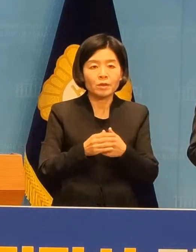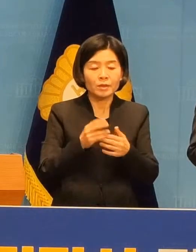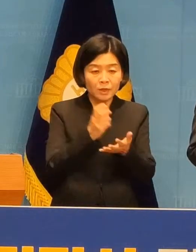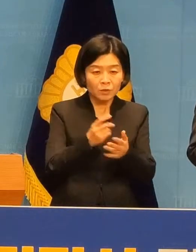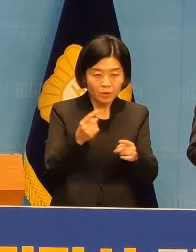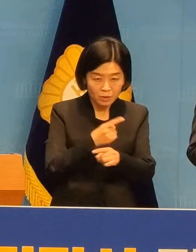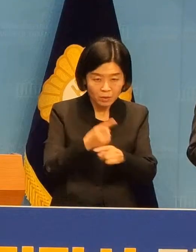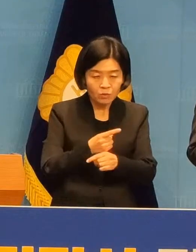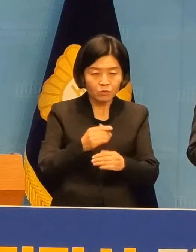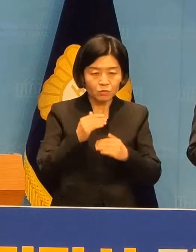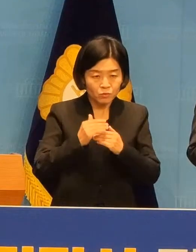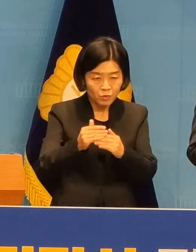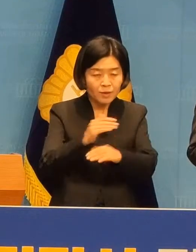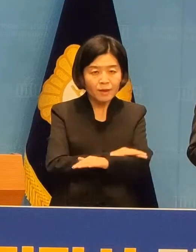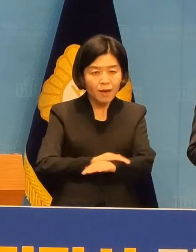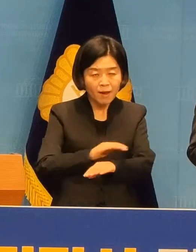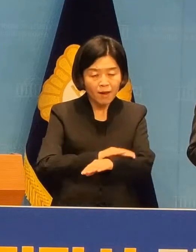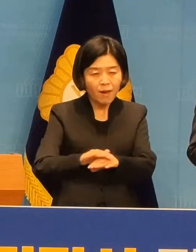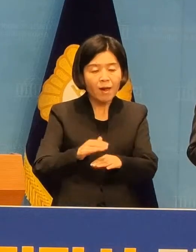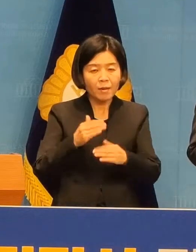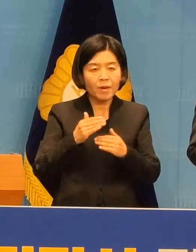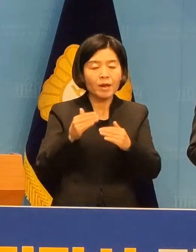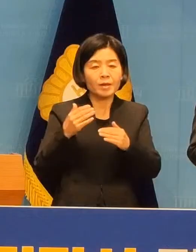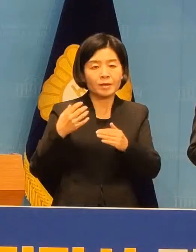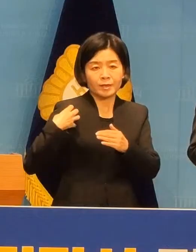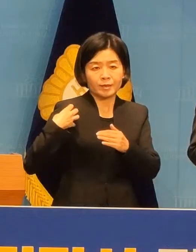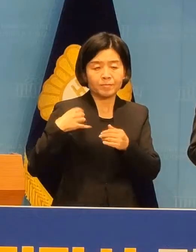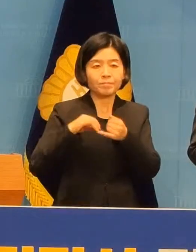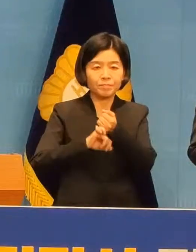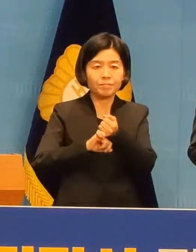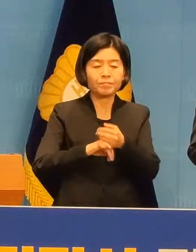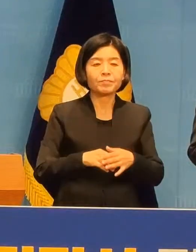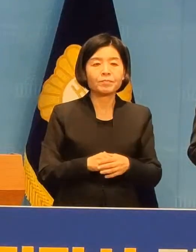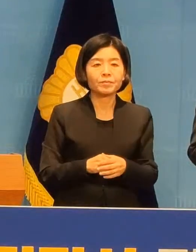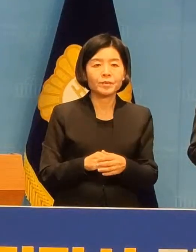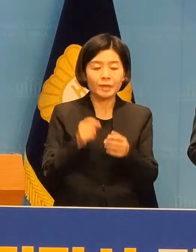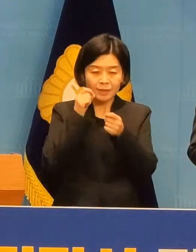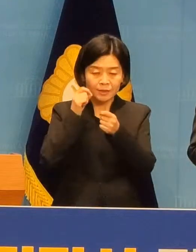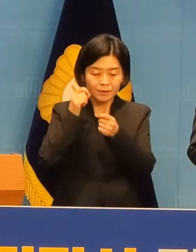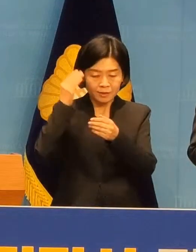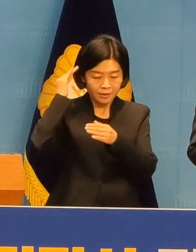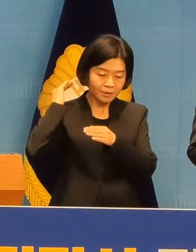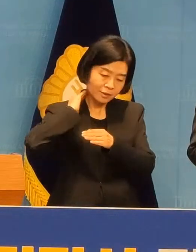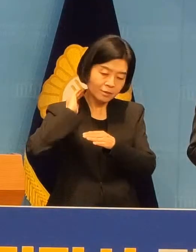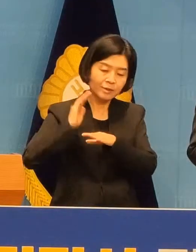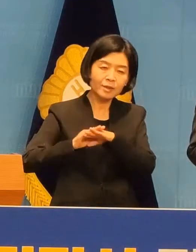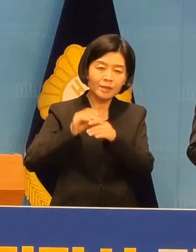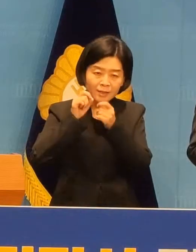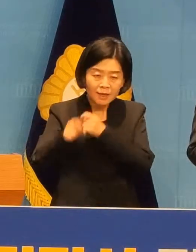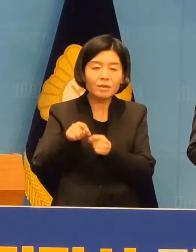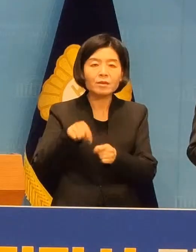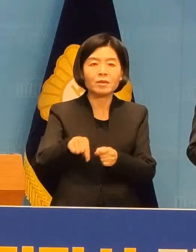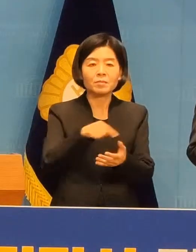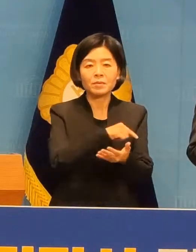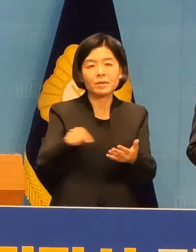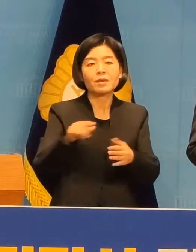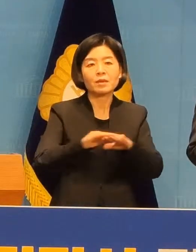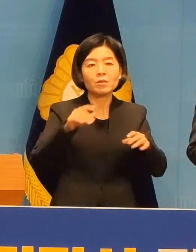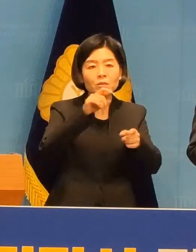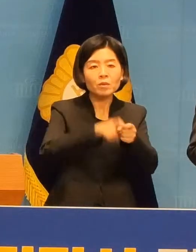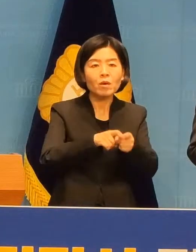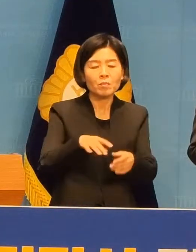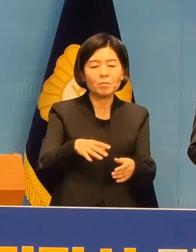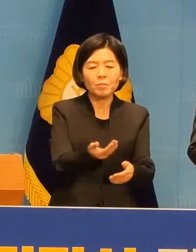있도록 책임 있게 챙기겠습니다. 전세 사기입니다. 전세 사기 피해 지원을 위한 선구제 후회수